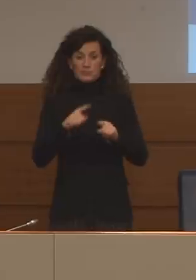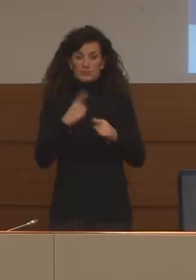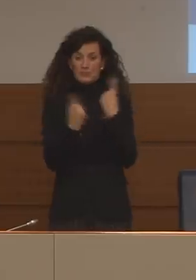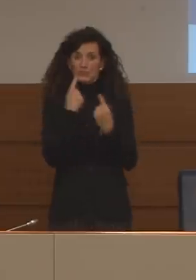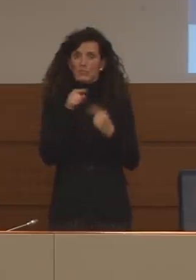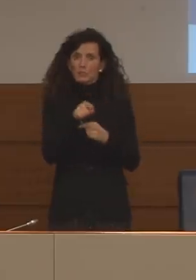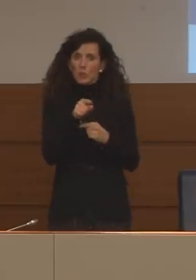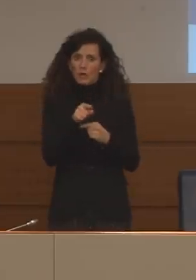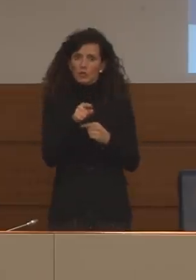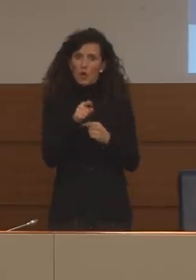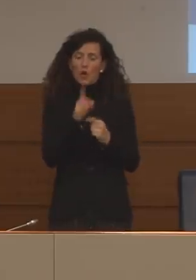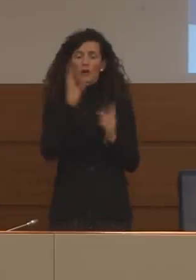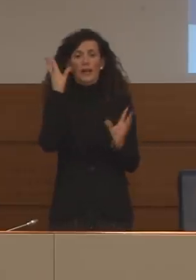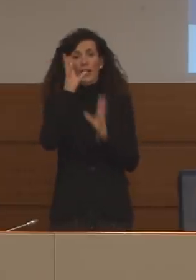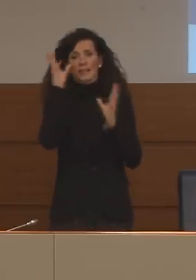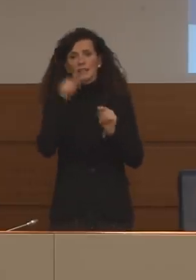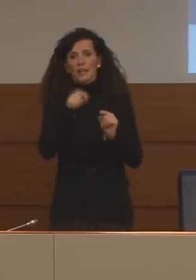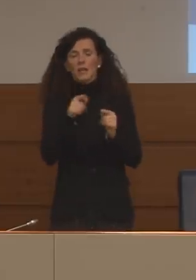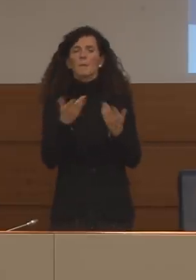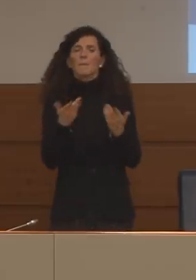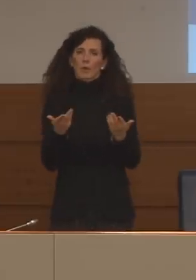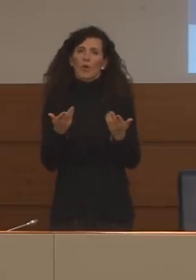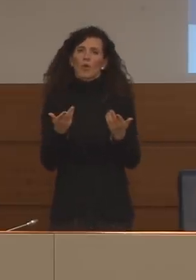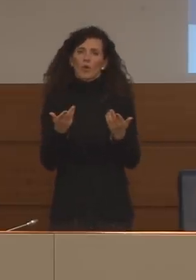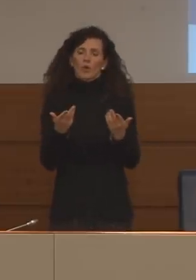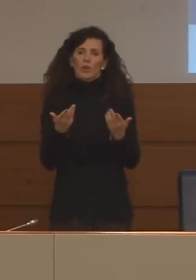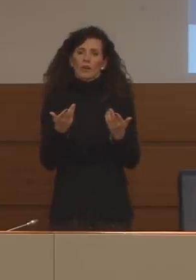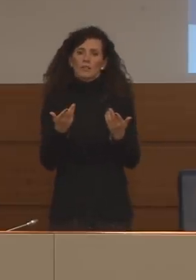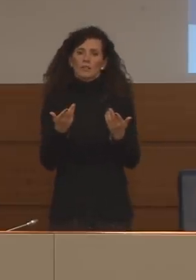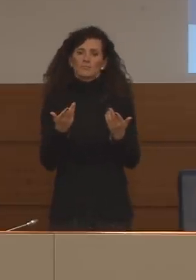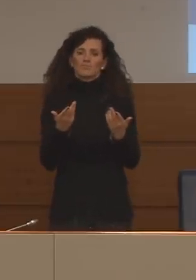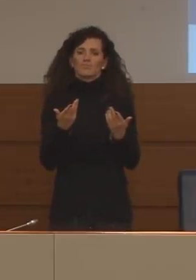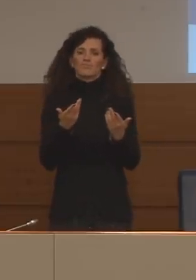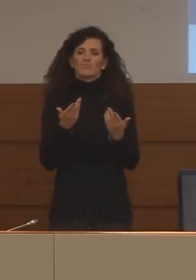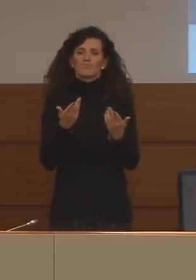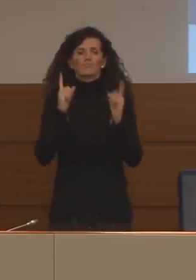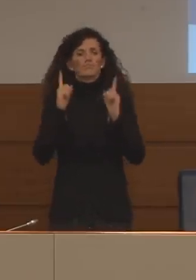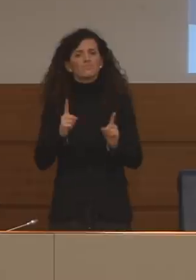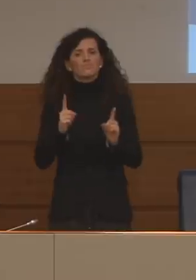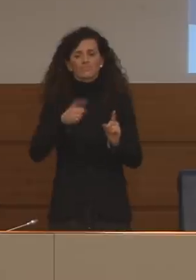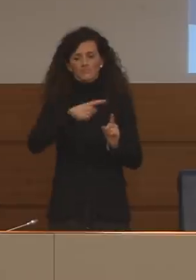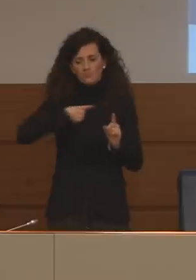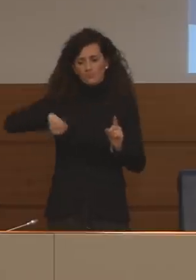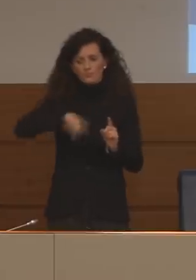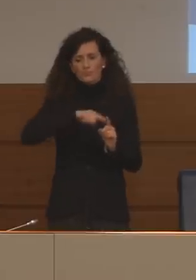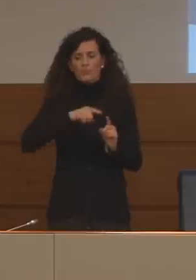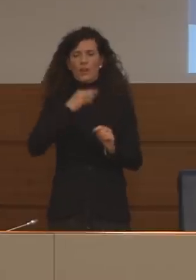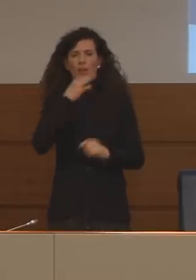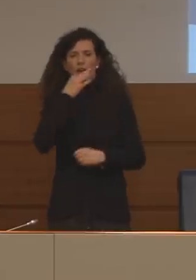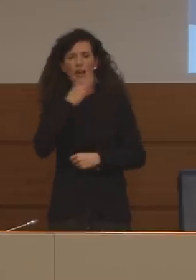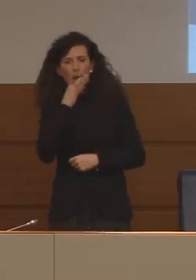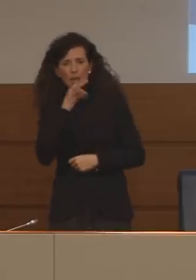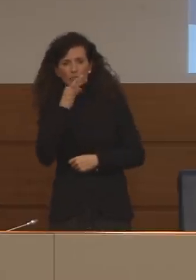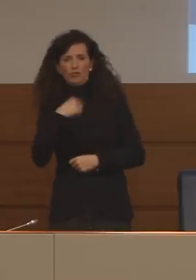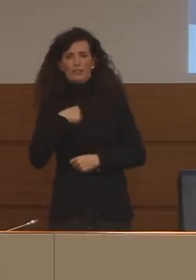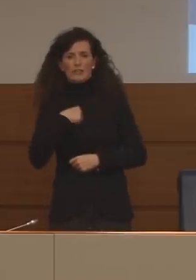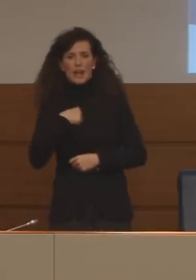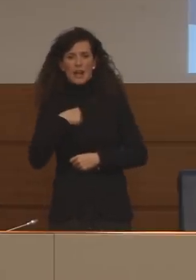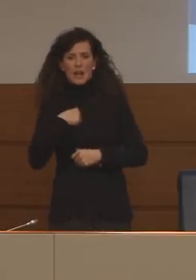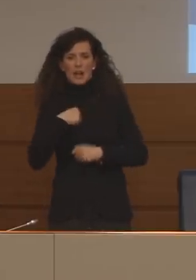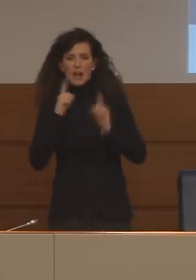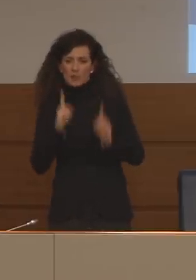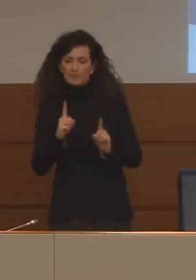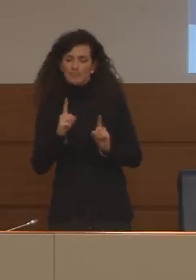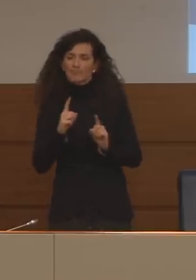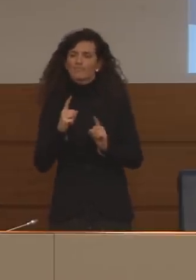molto influenzati anche dalla nostra capacità di aderire alle misure che vengono